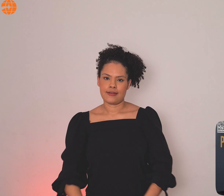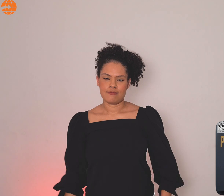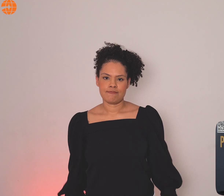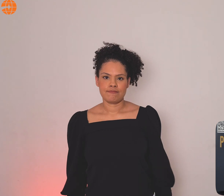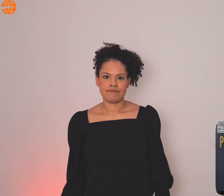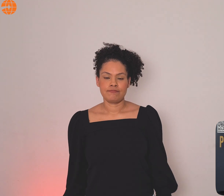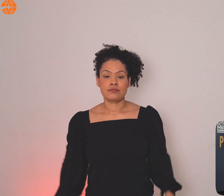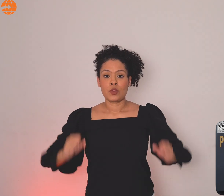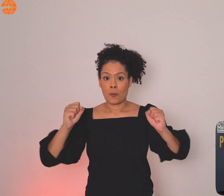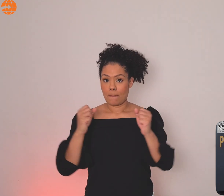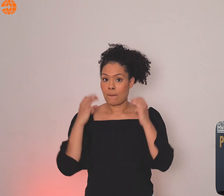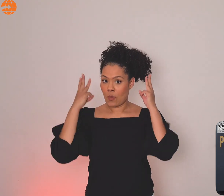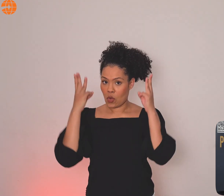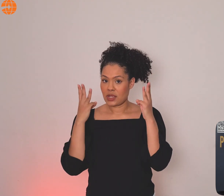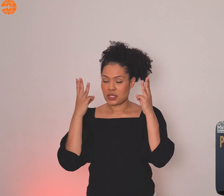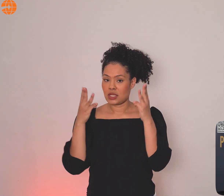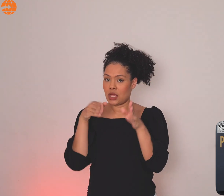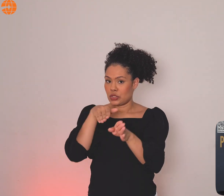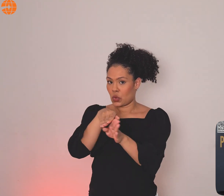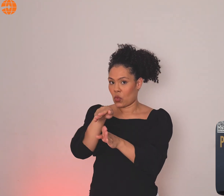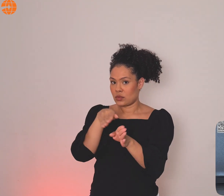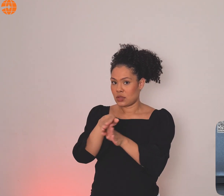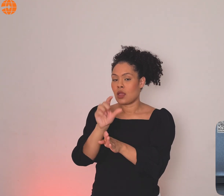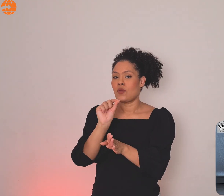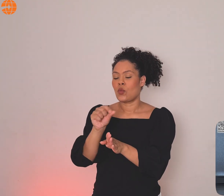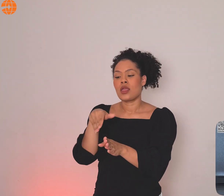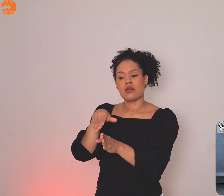Moisés é um conselho. Avancem.